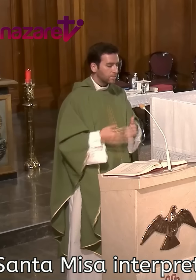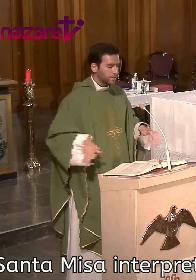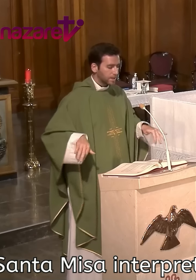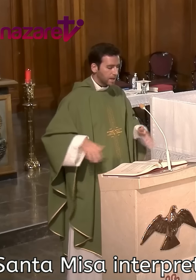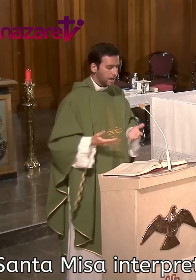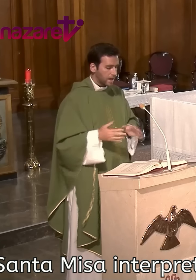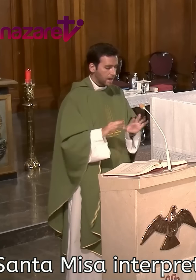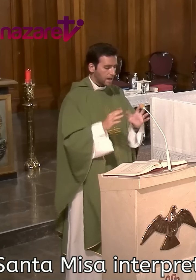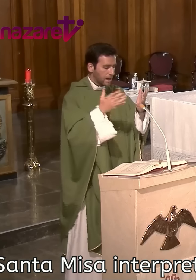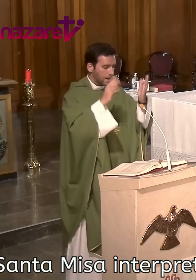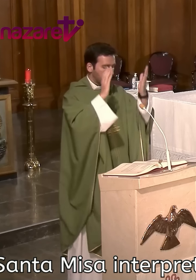aleluya,